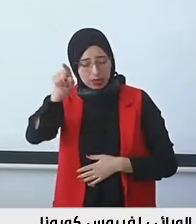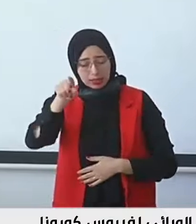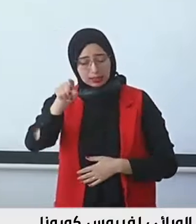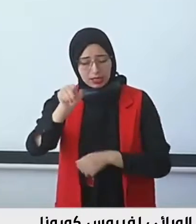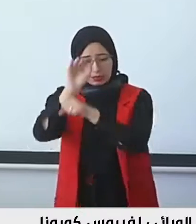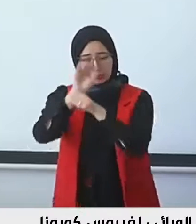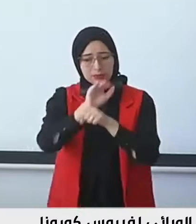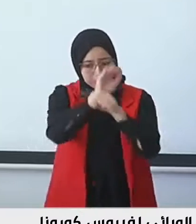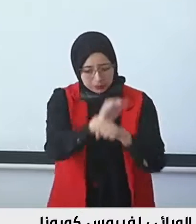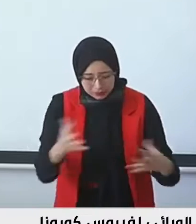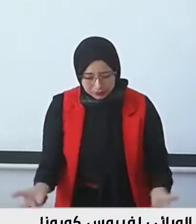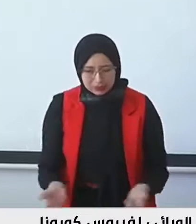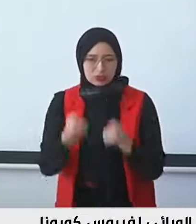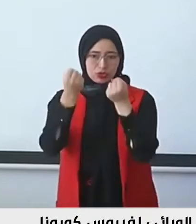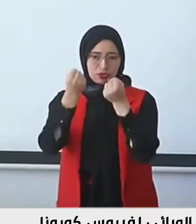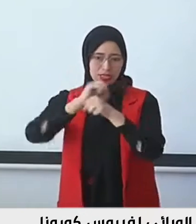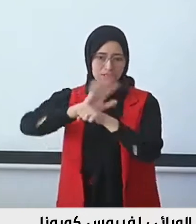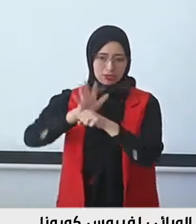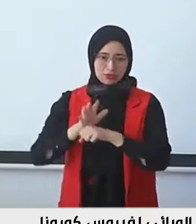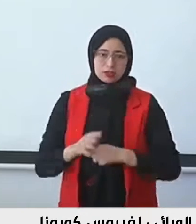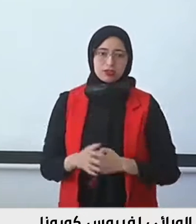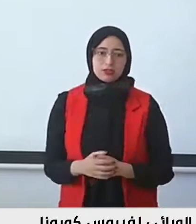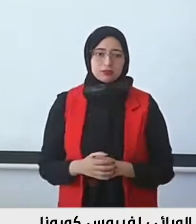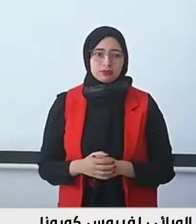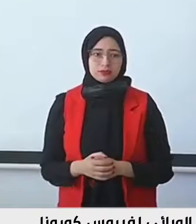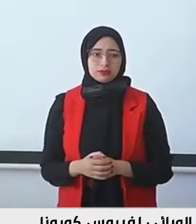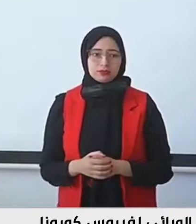بالمرضى في اول مراحل المرض ان شاء الله.